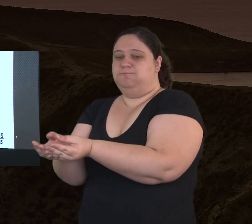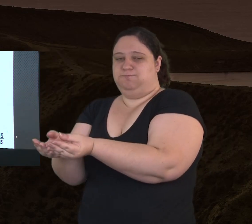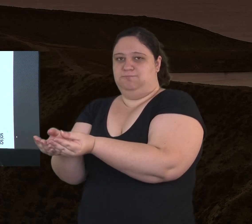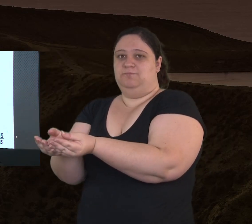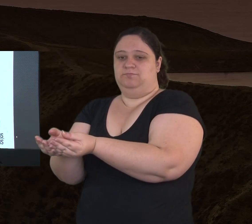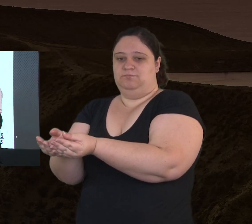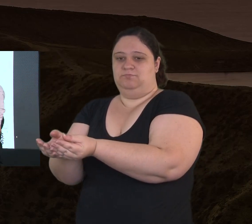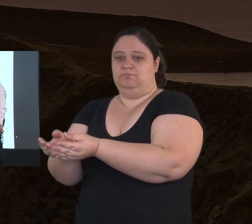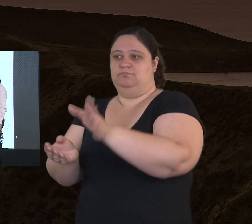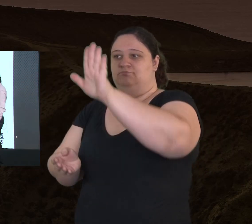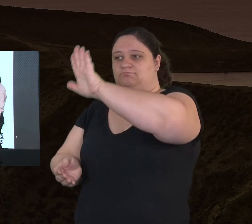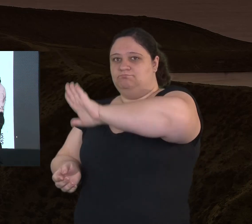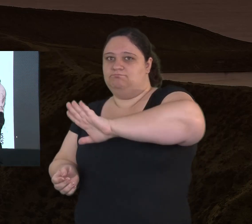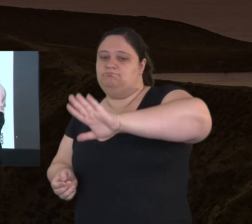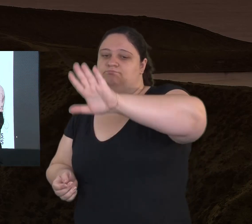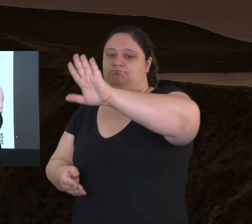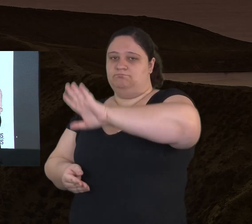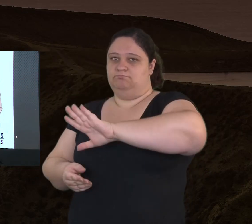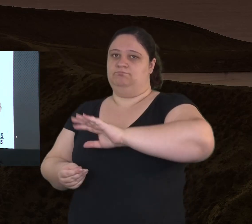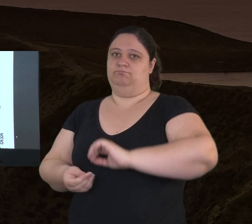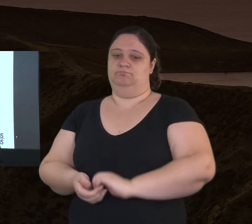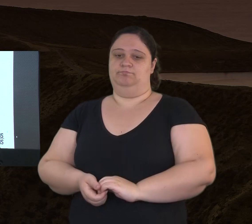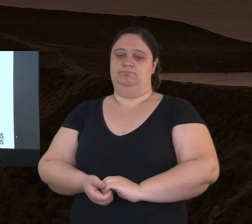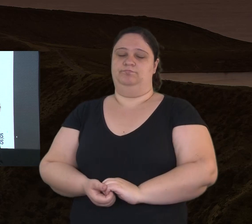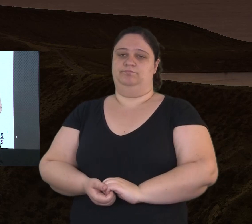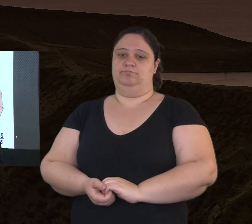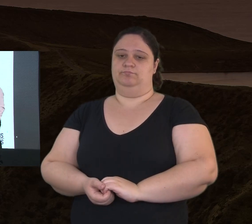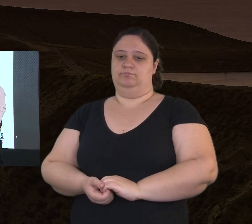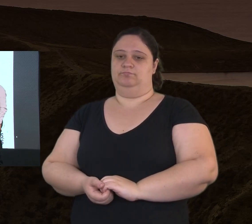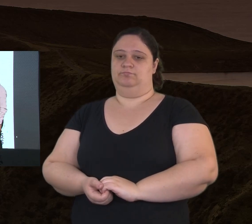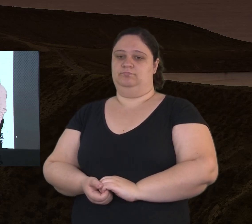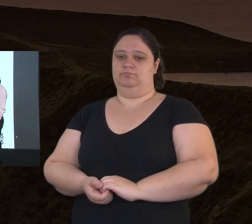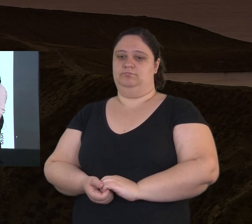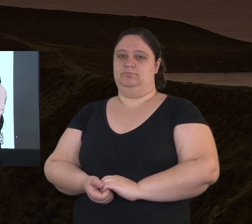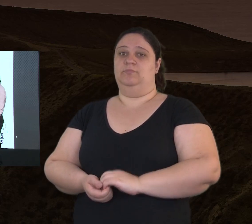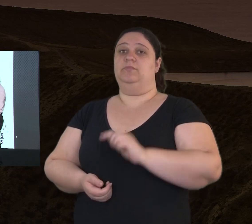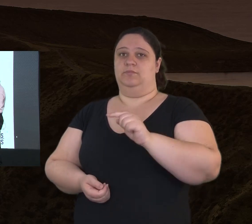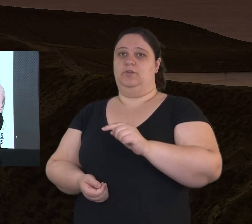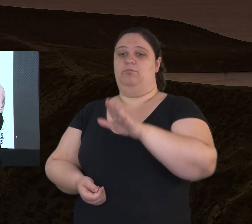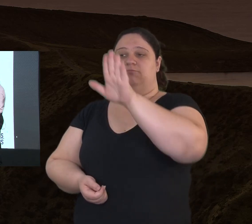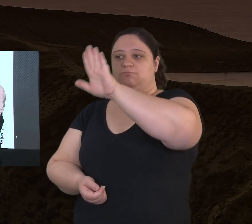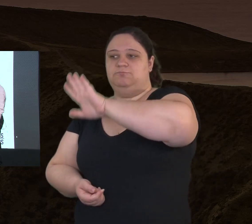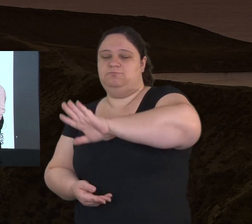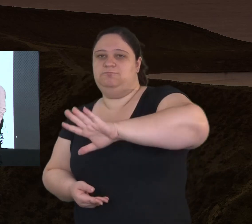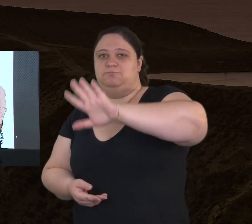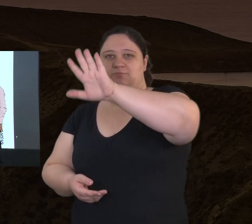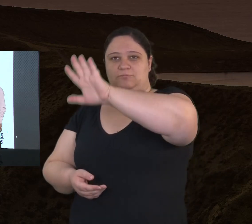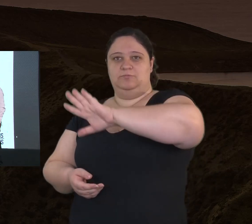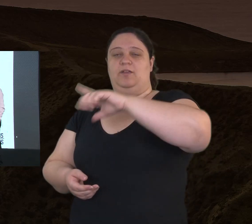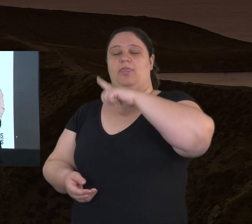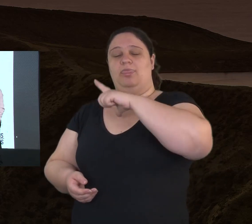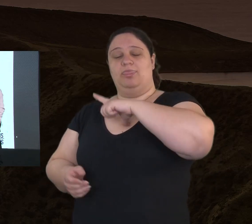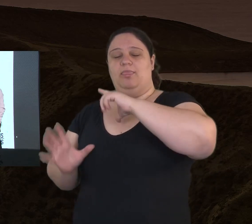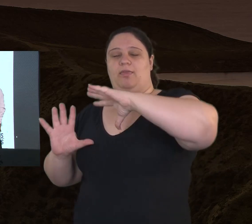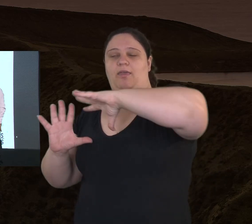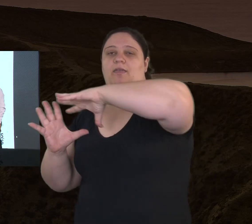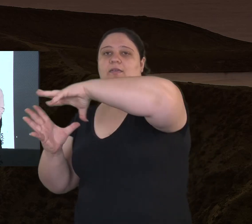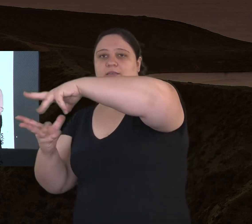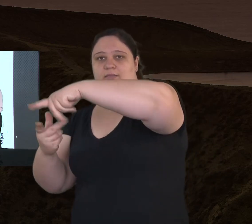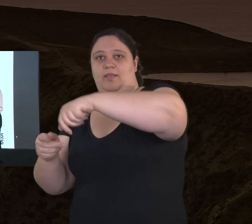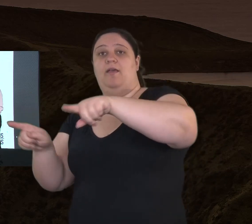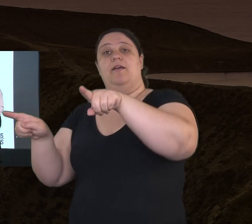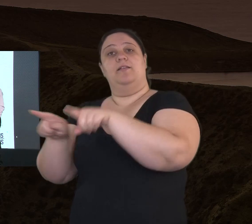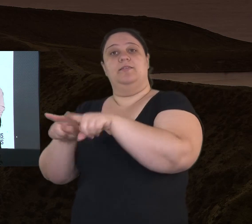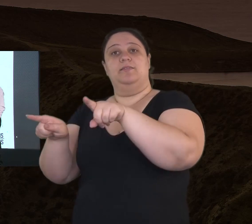essa esfera, tá? Nessa esfera onde está a terra